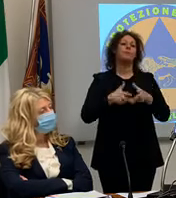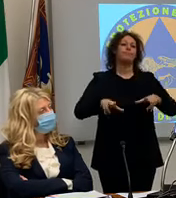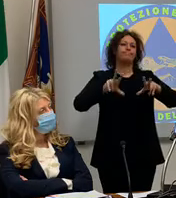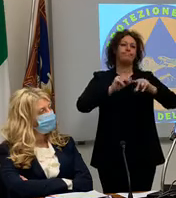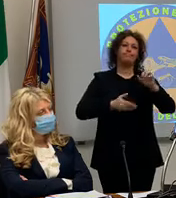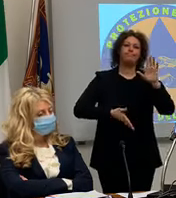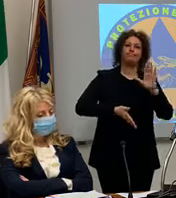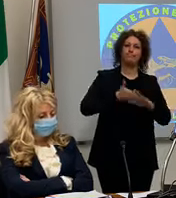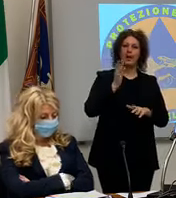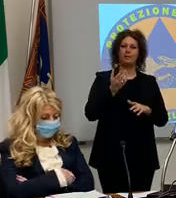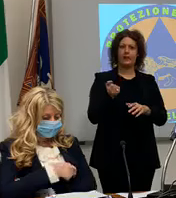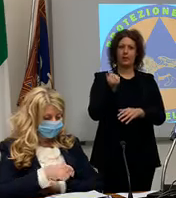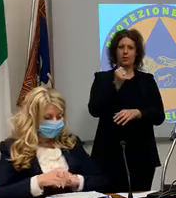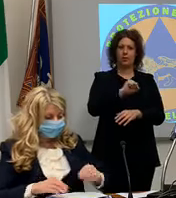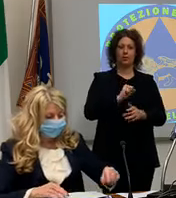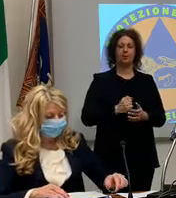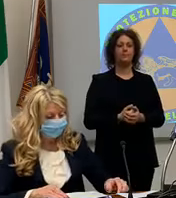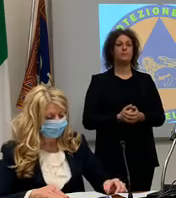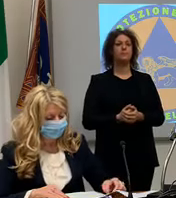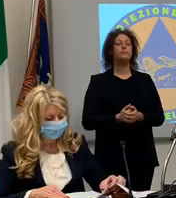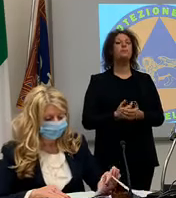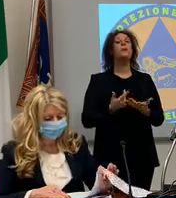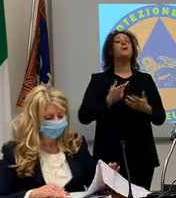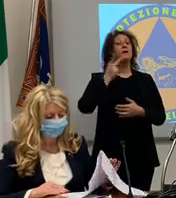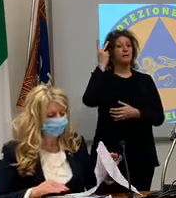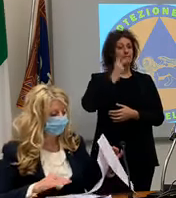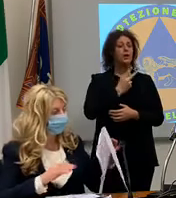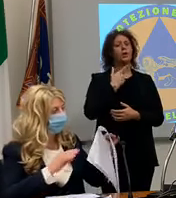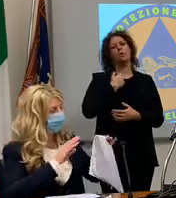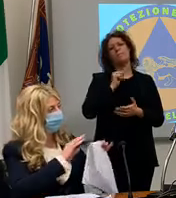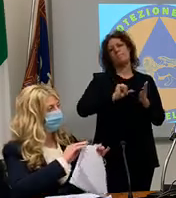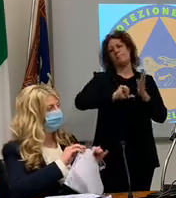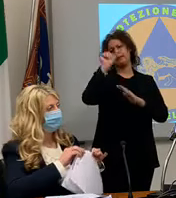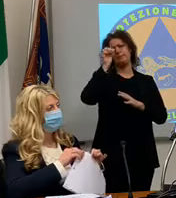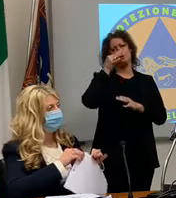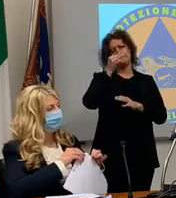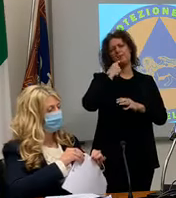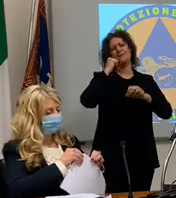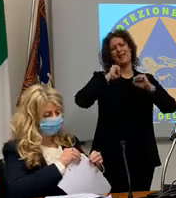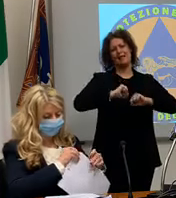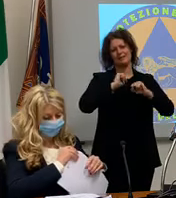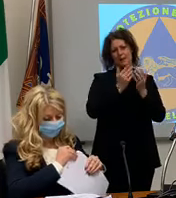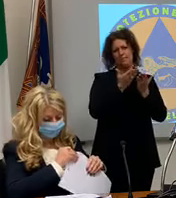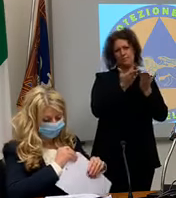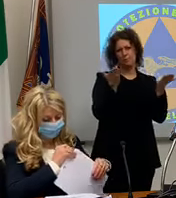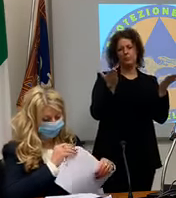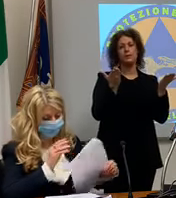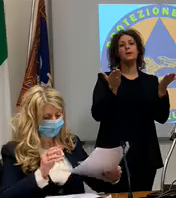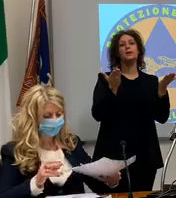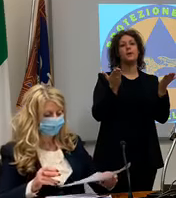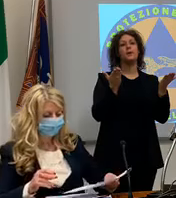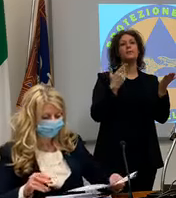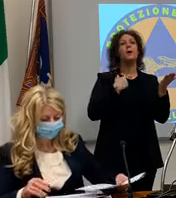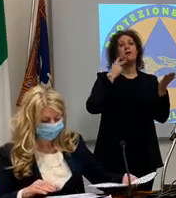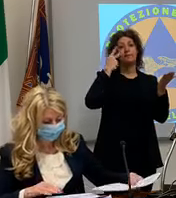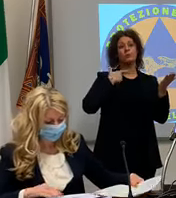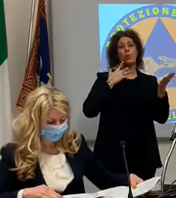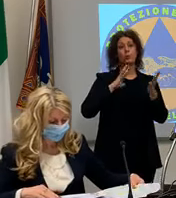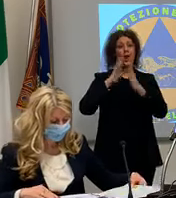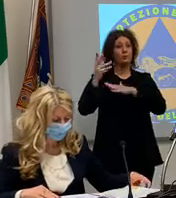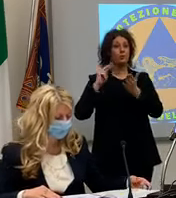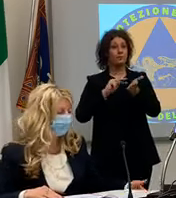perché se prima viene la sanità pubblica Ce n'è anche uno di natura diciamo competitiva che noi sappiamo che il 10 gennaio